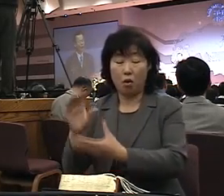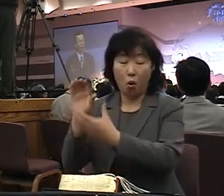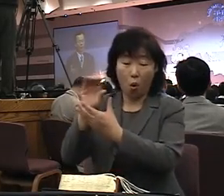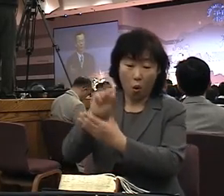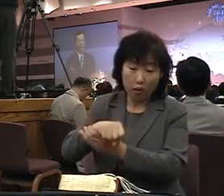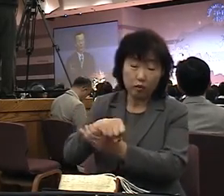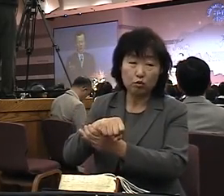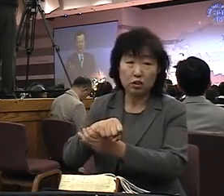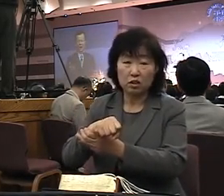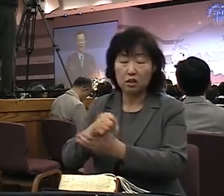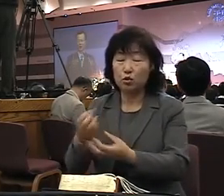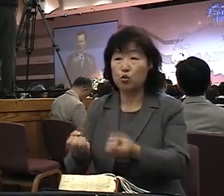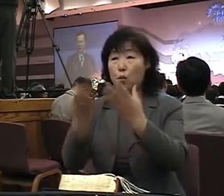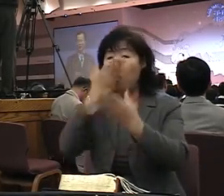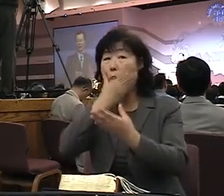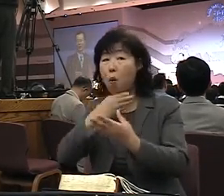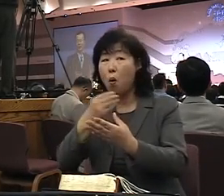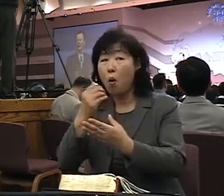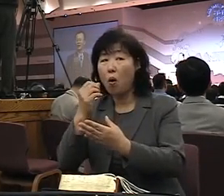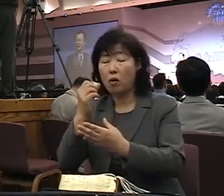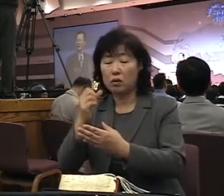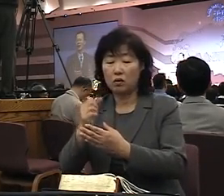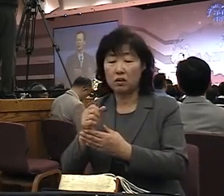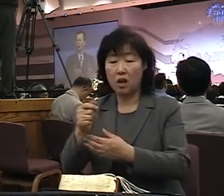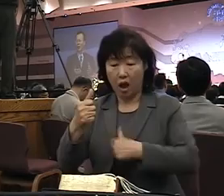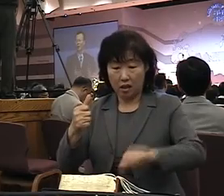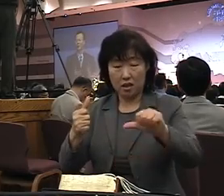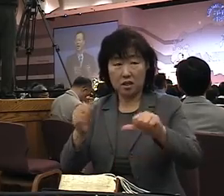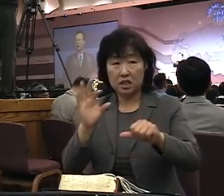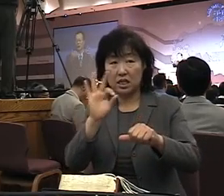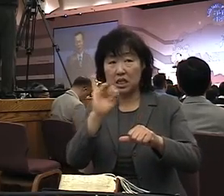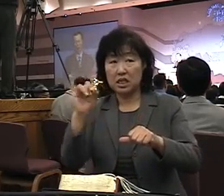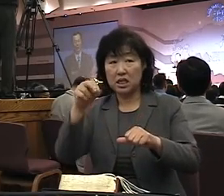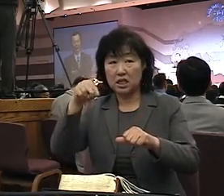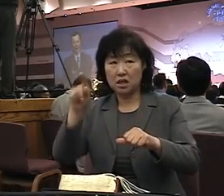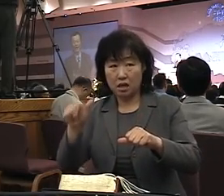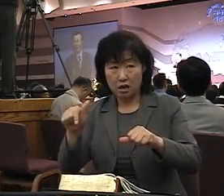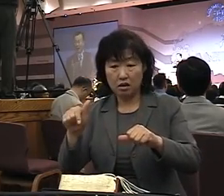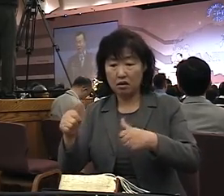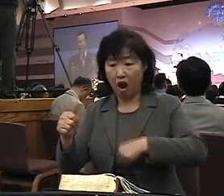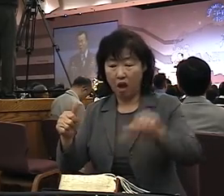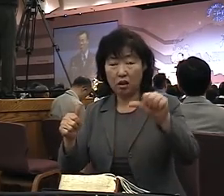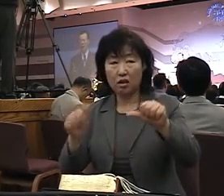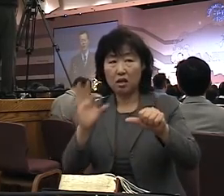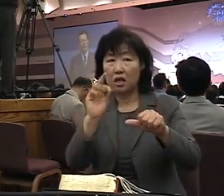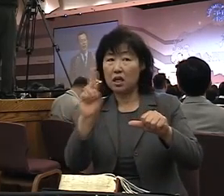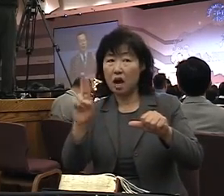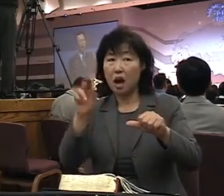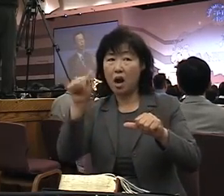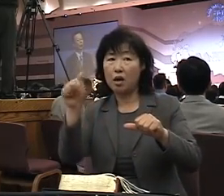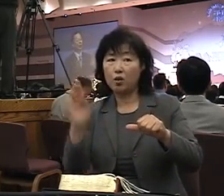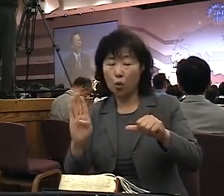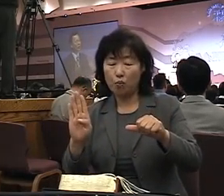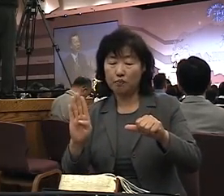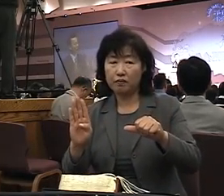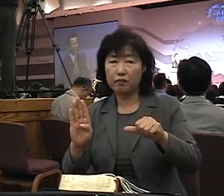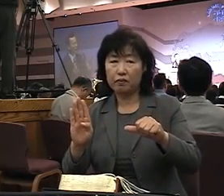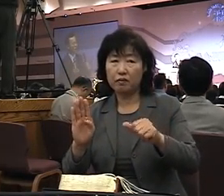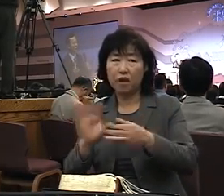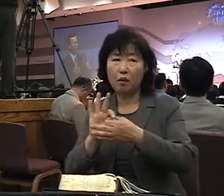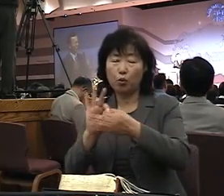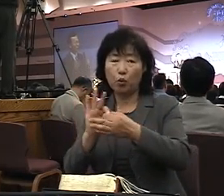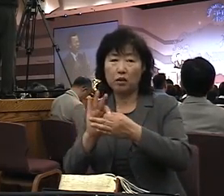축복과 약속을 이제 그의 아들 이삭에게, 이삭을 통하여 그의 아들 야곱에게, 야곱을 통하여 이제